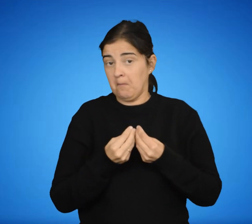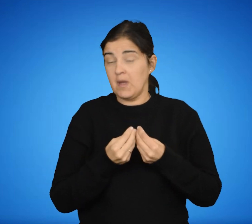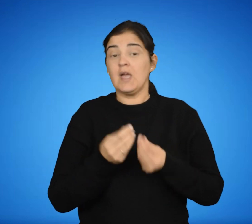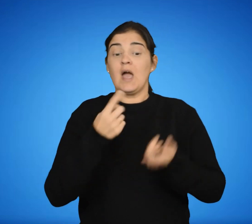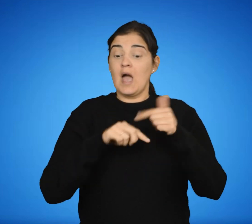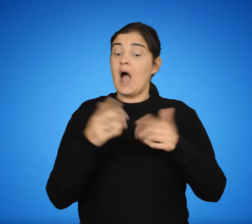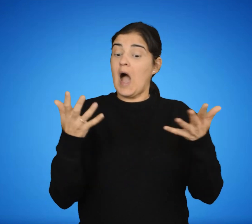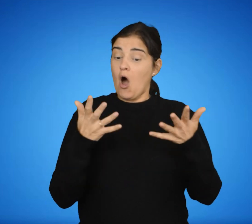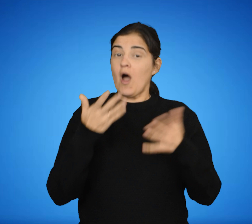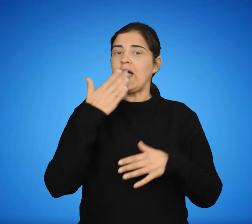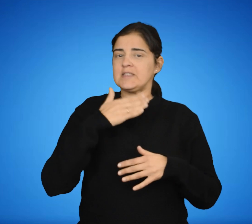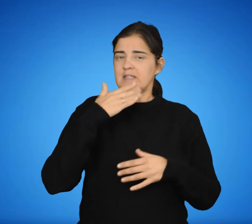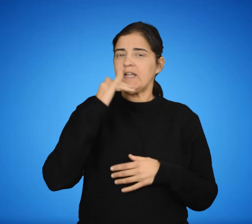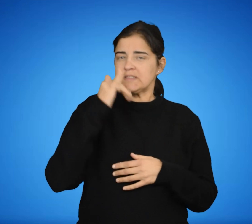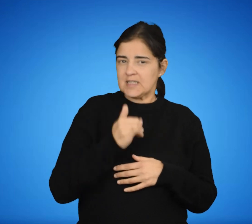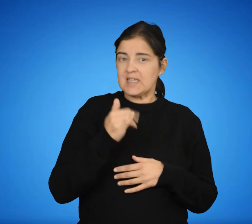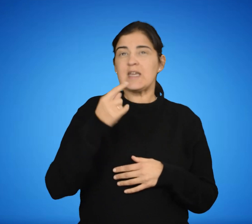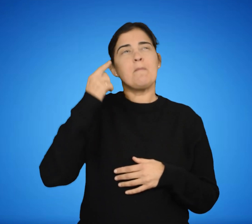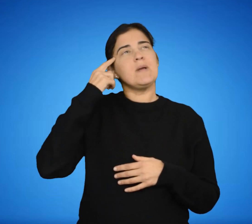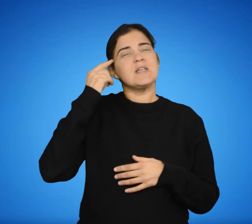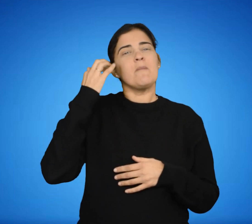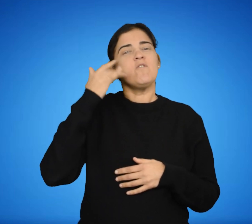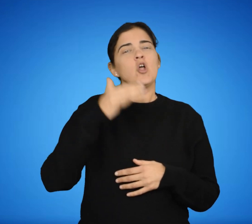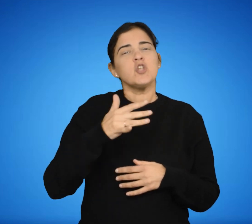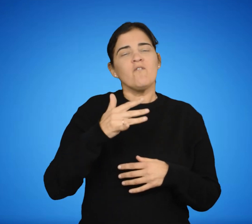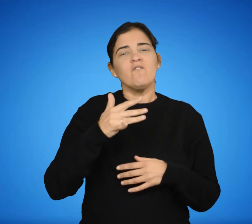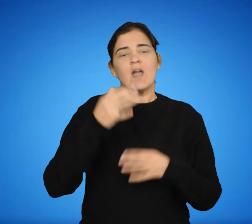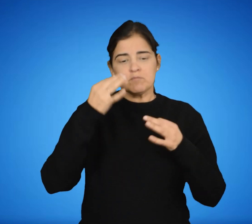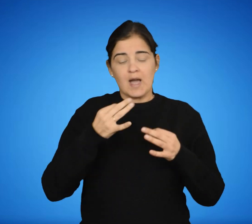Ahora podemos entender que al contrario de lo que parece filosofía espontánea no es más